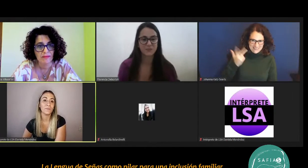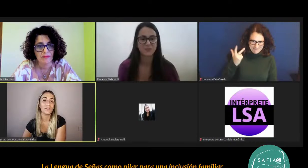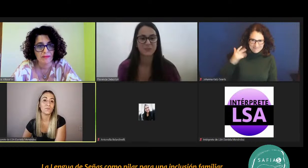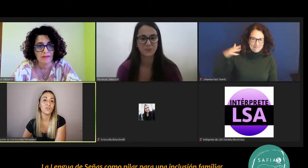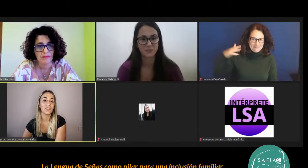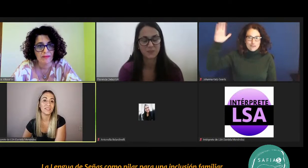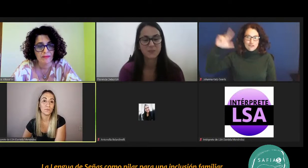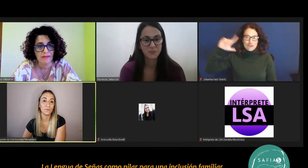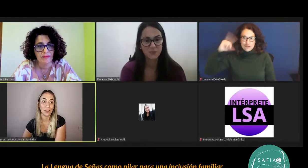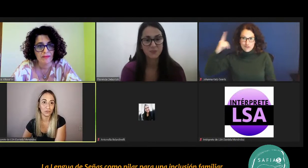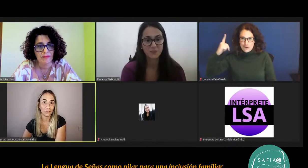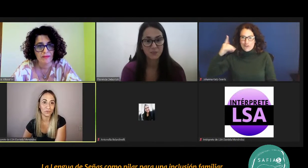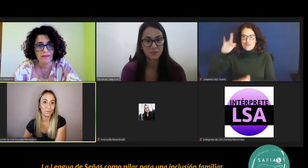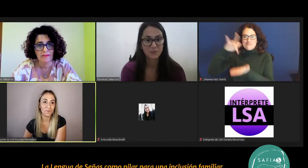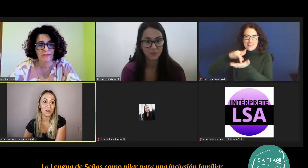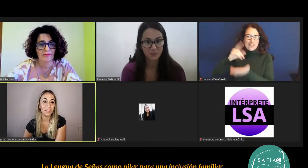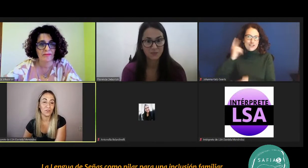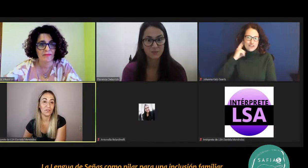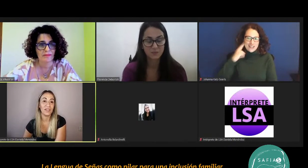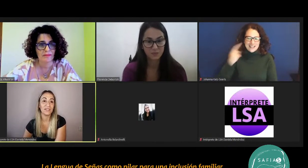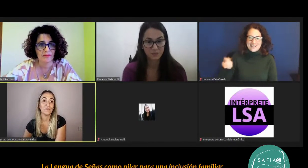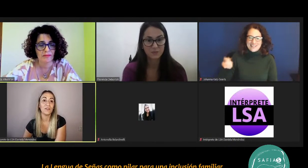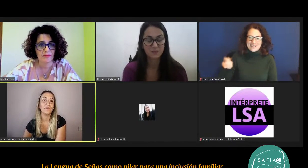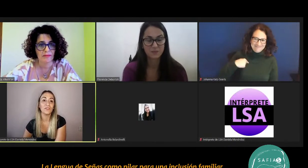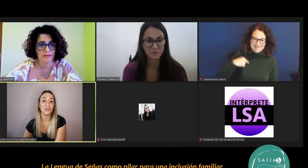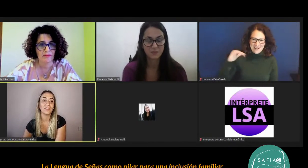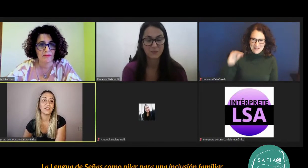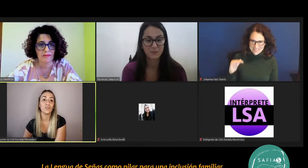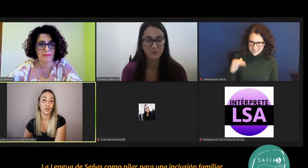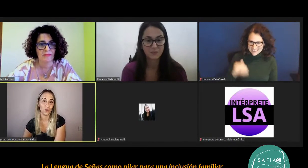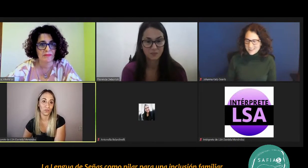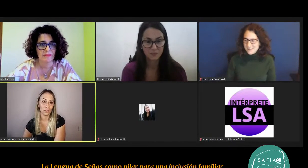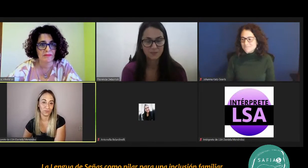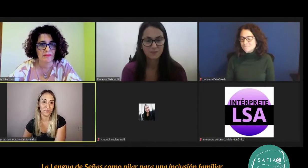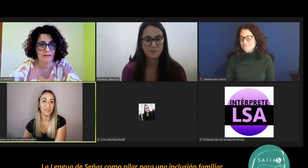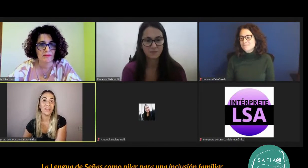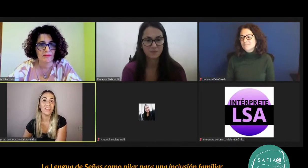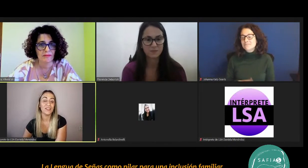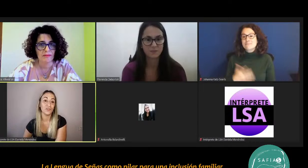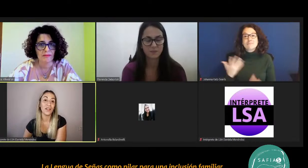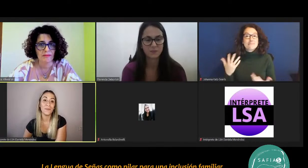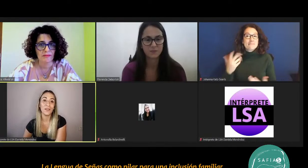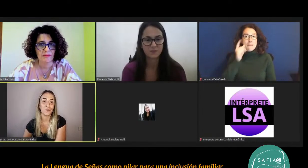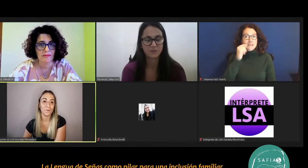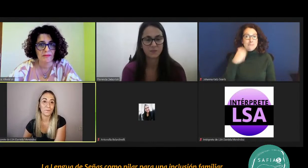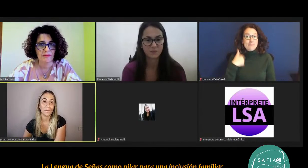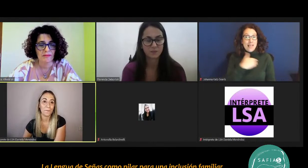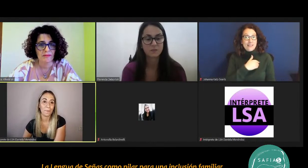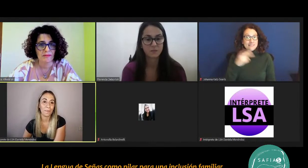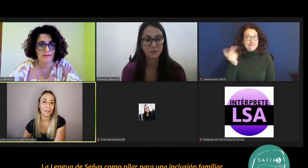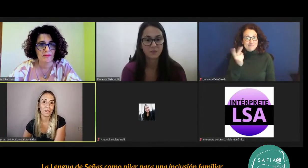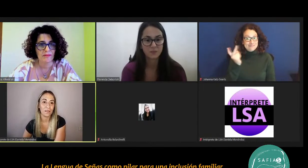hermano, también somos 3 hermanos. Son 3 hermanos mayores sordos. Y yo soy la menor.